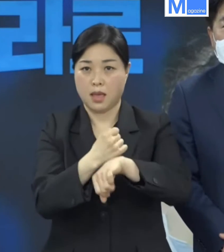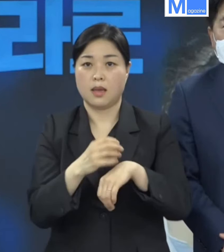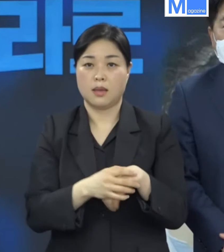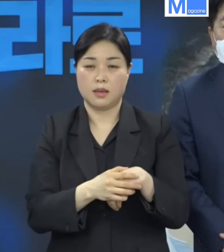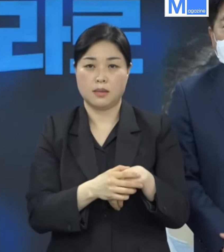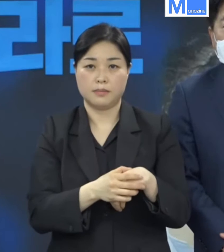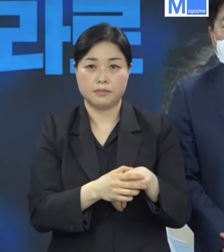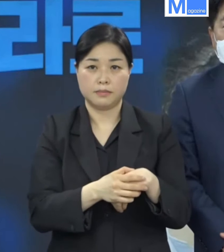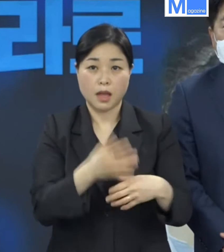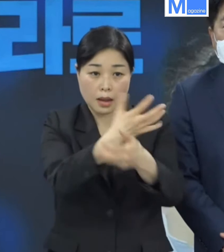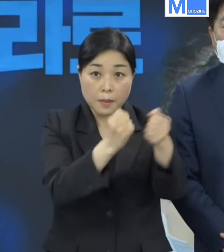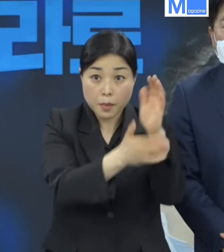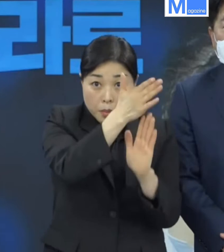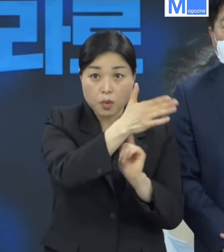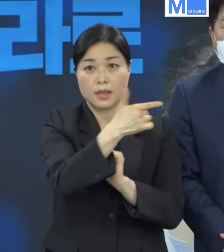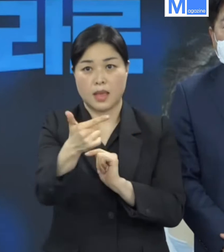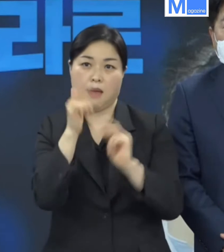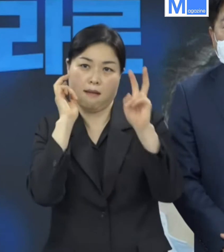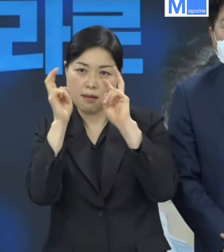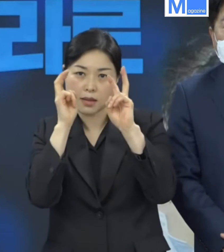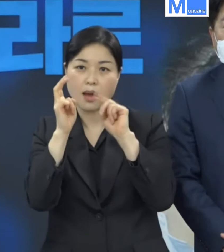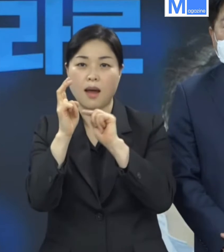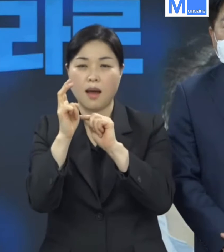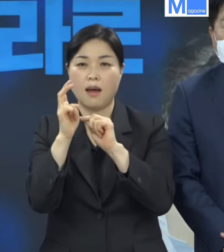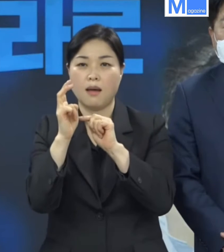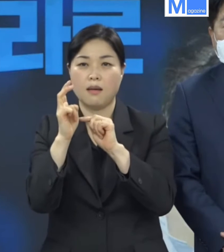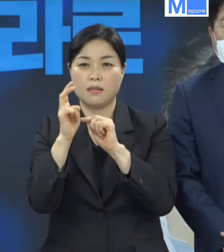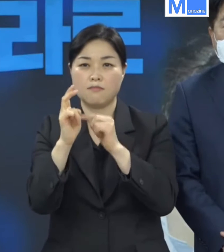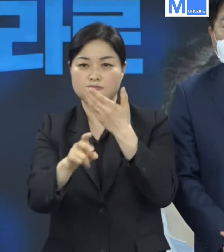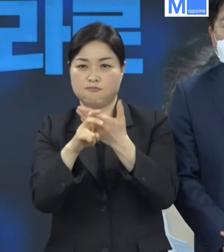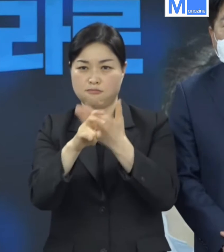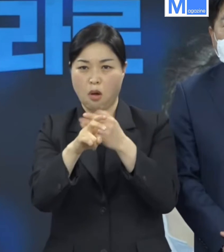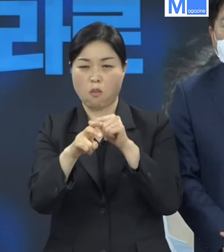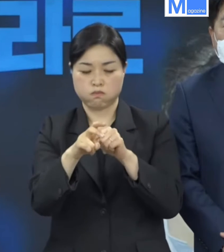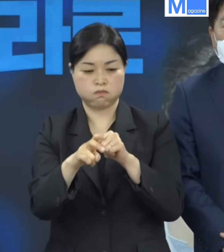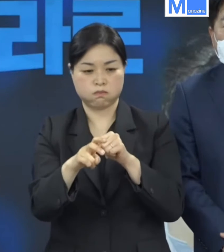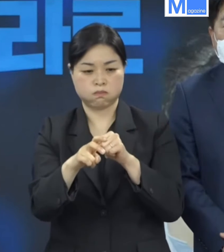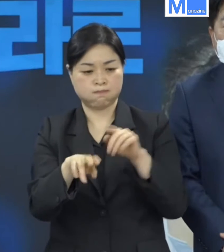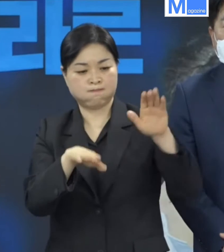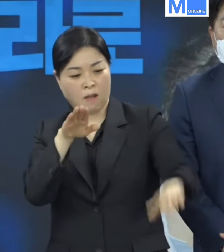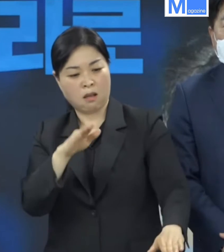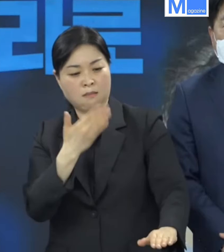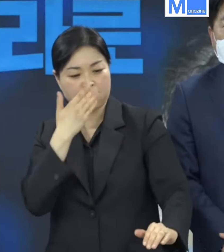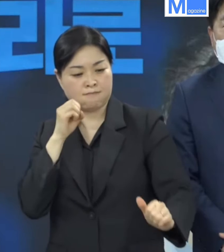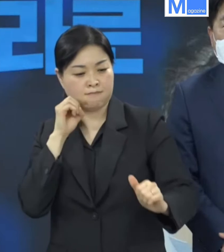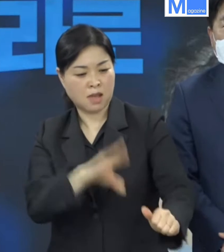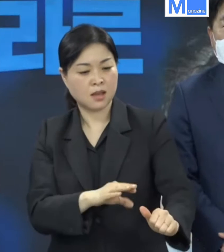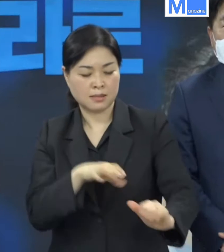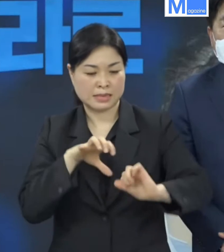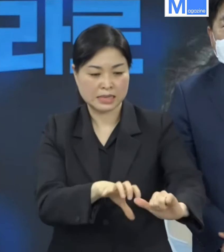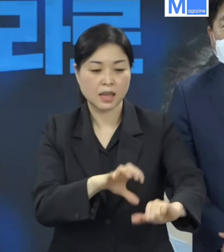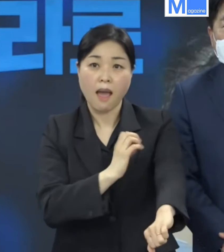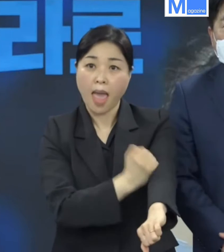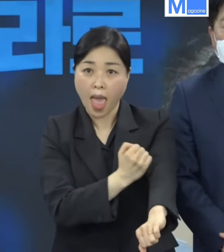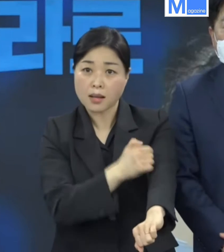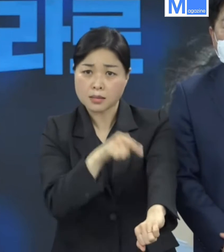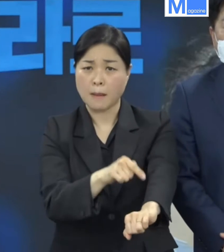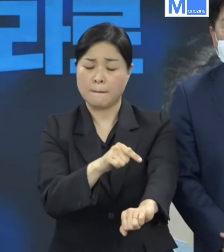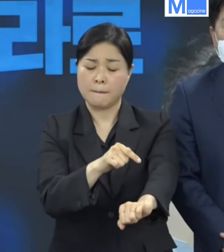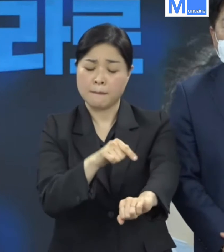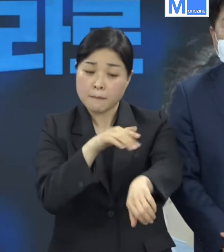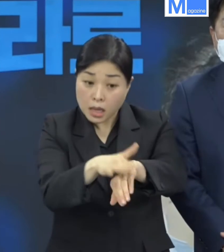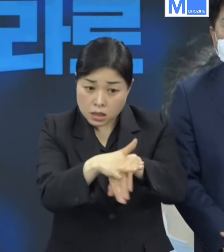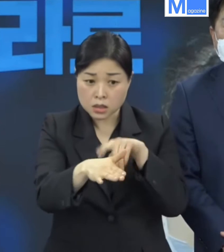사업자, 대기업 같은 집단의 불법, 불공정 행위에 대해서는 징벌적 손해배상 제도